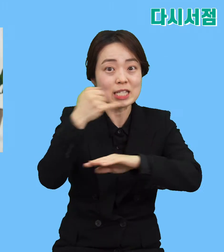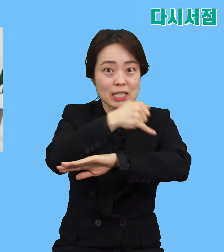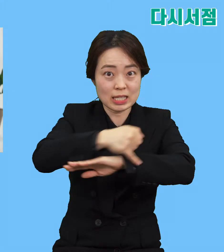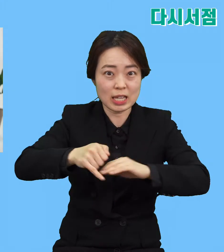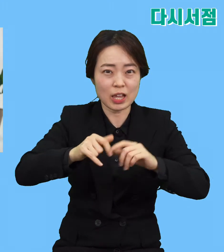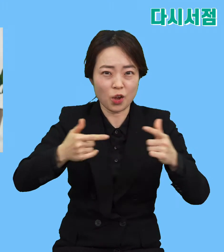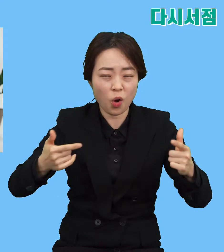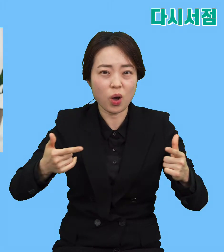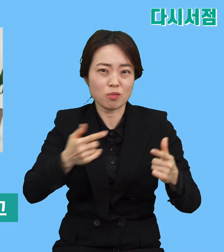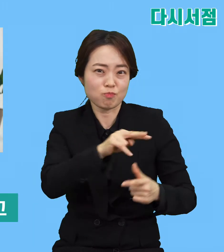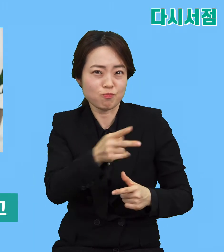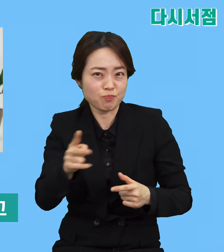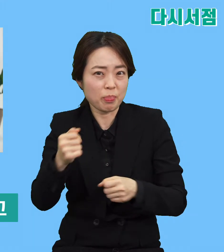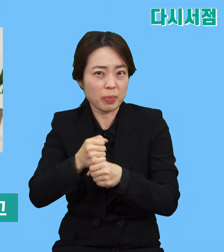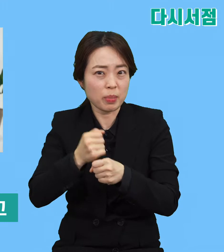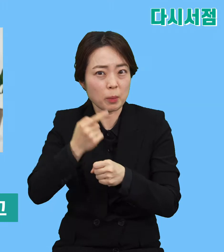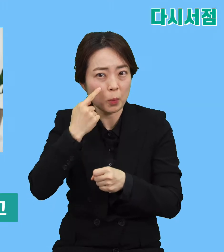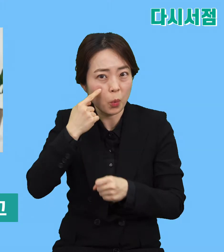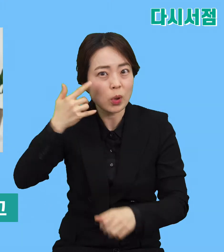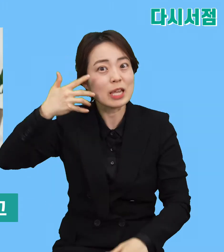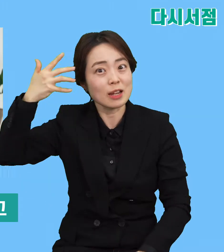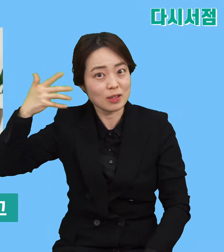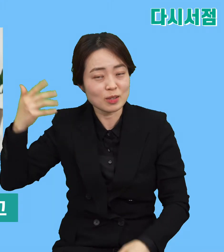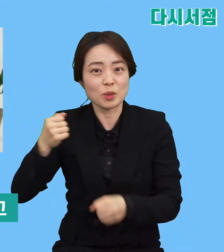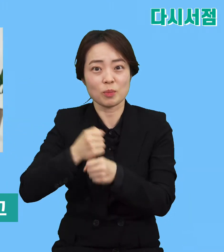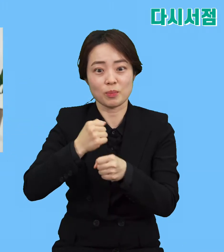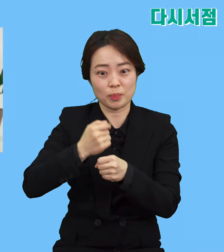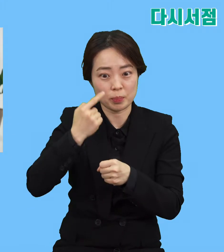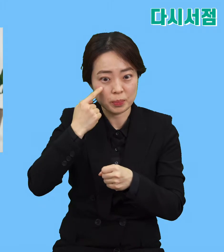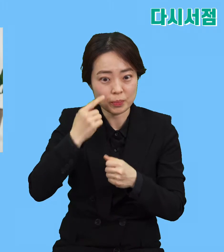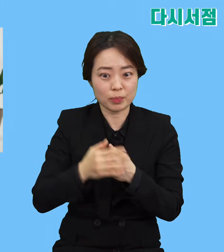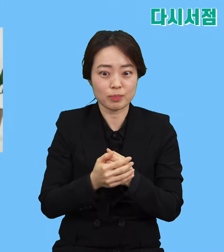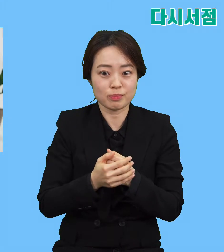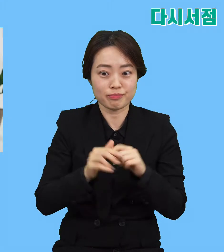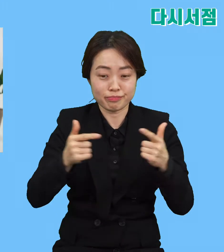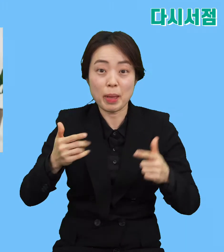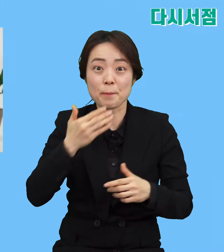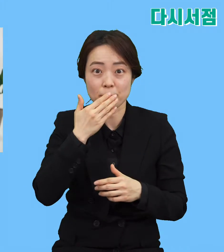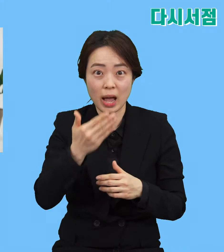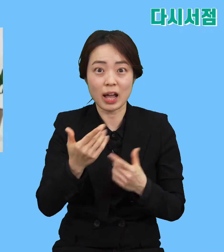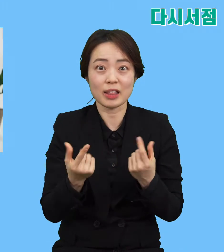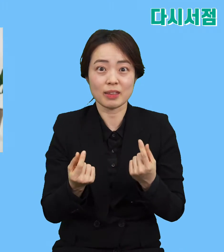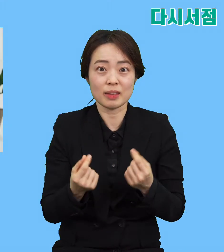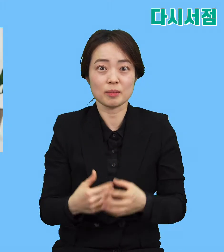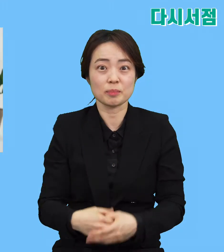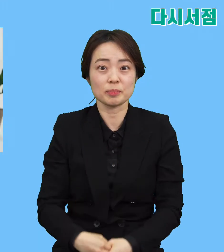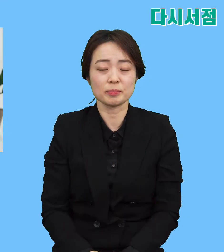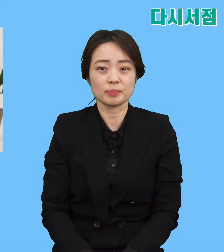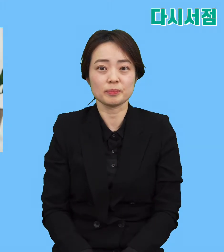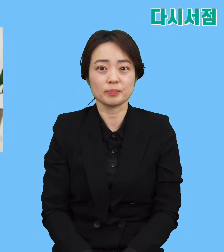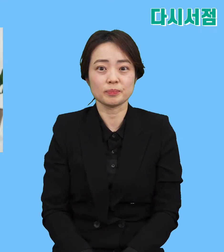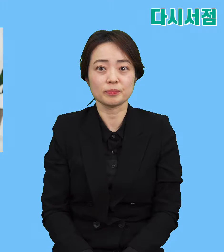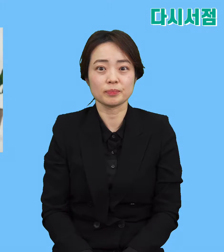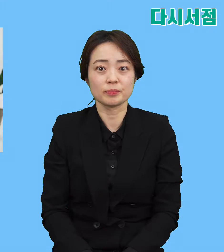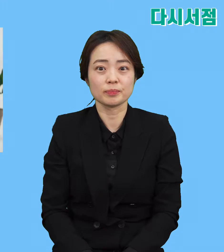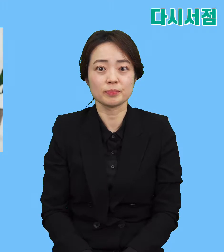그래픽적인 디자인으로도 해보고 일러스트레이션으로도 해보고 되게 여러 가지 할 수 있었던 것 같아요.